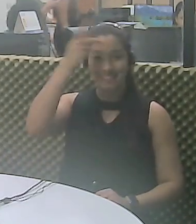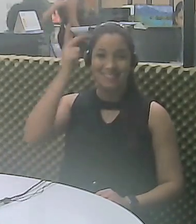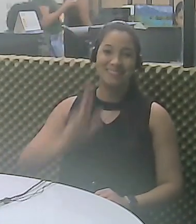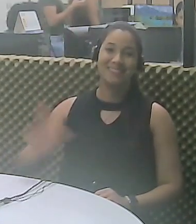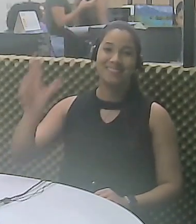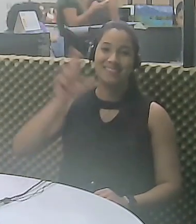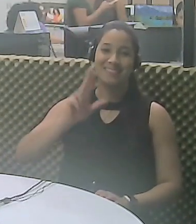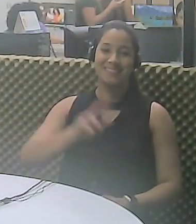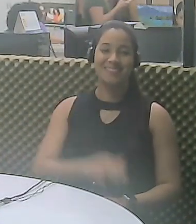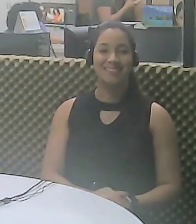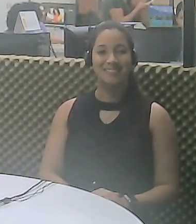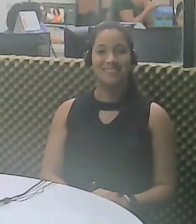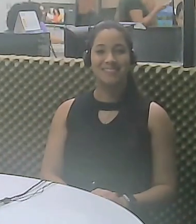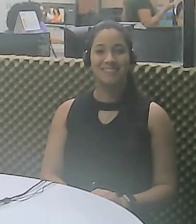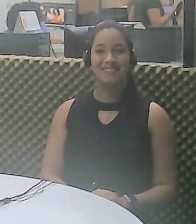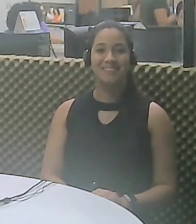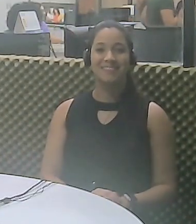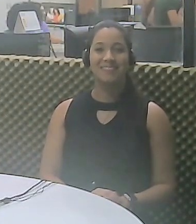Prefeitura de Uberlândia.